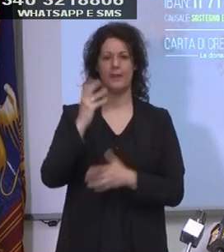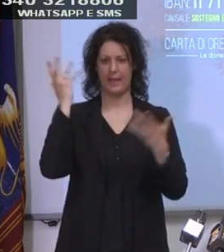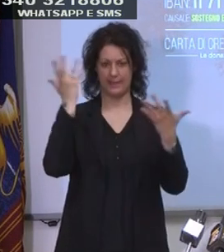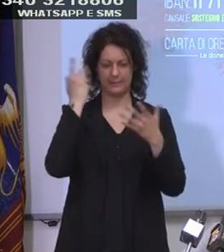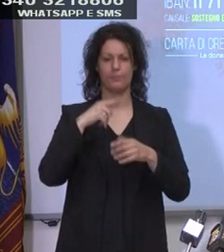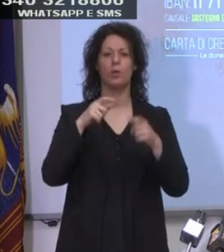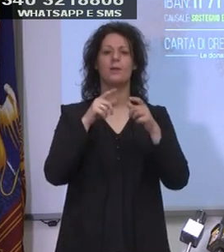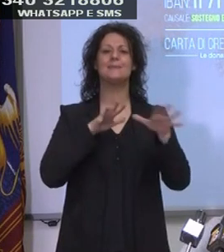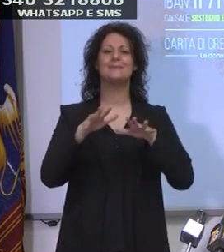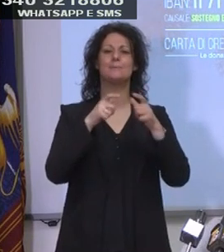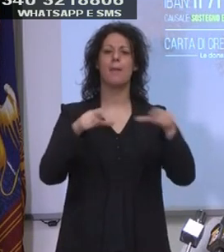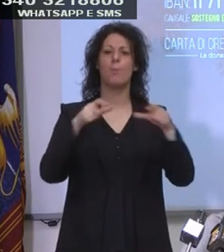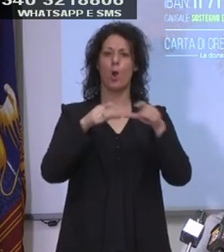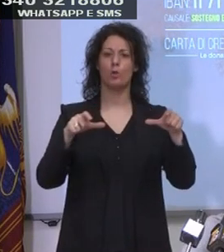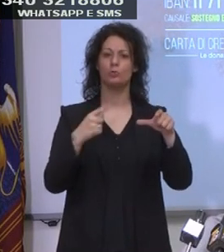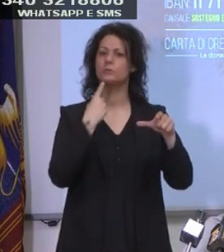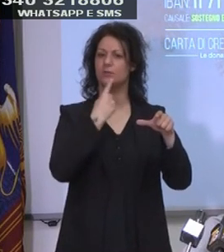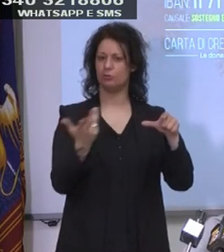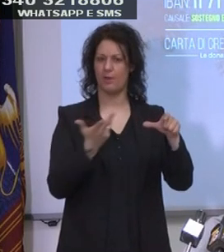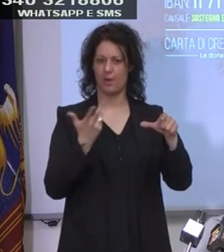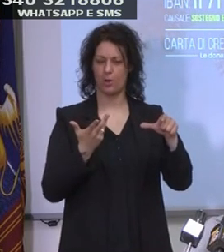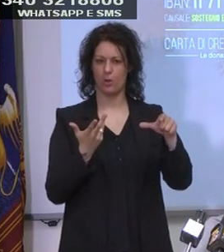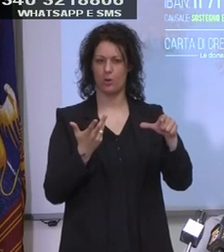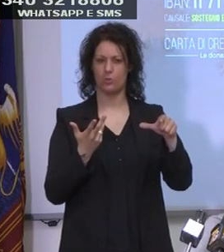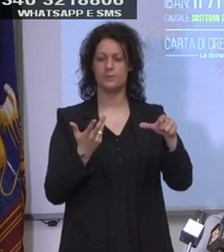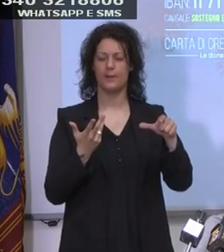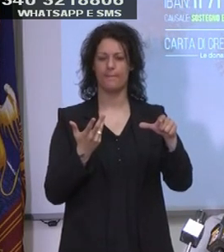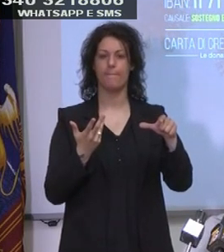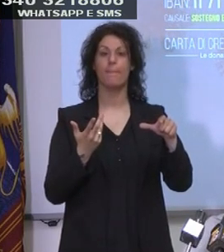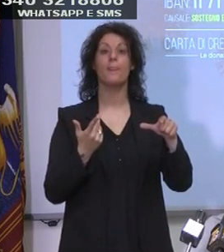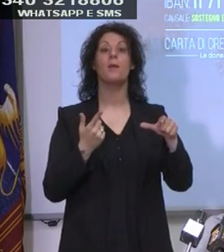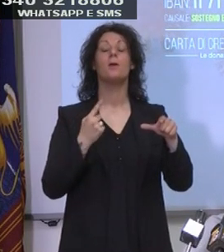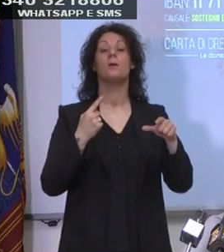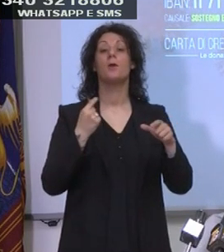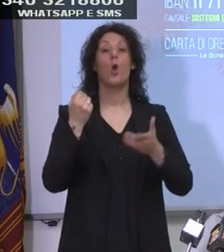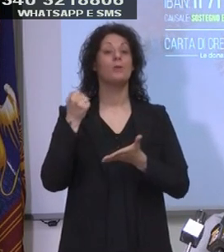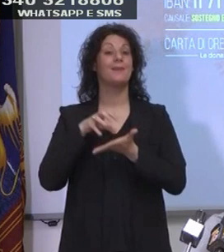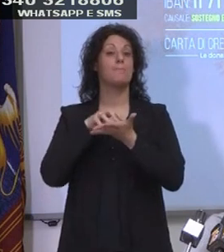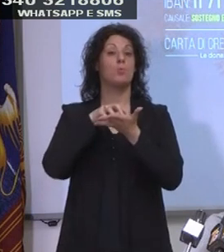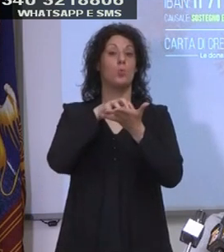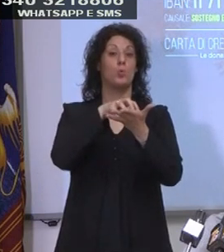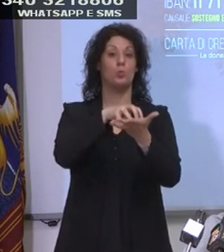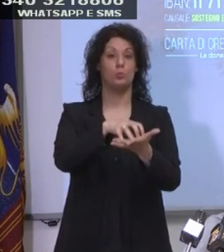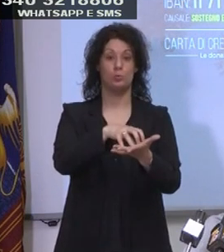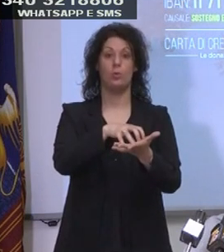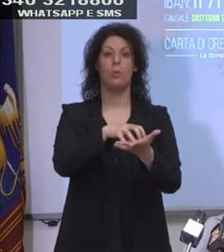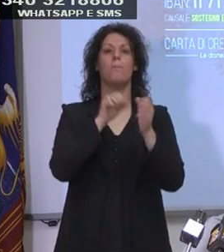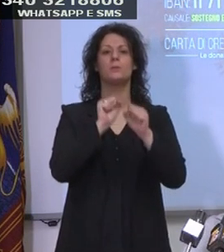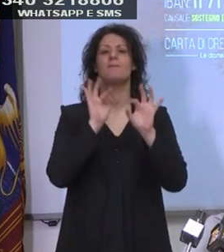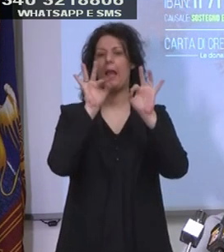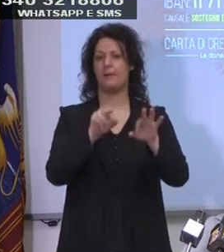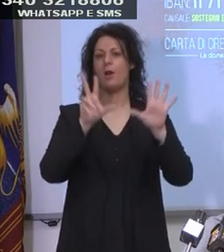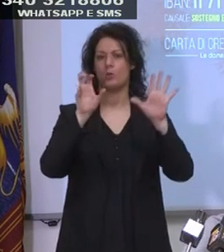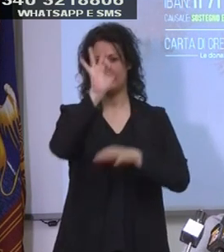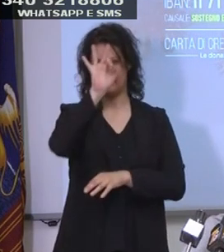situazione in cui si rientrava in 10 anni, erano già 5 anni, del contributo, no? Potevi arrivare fino all'80%